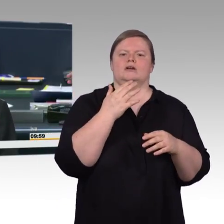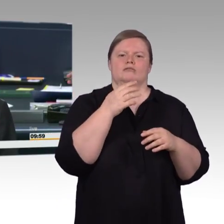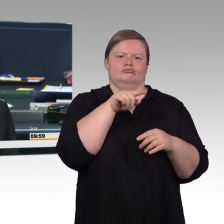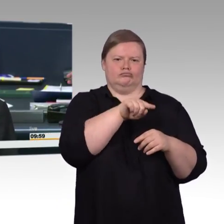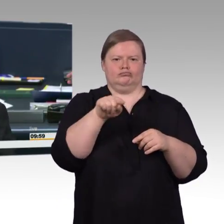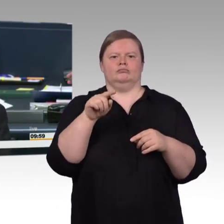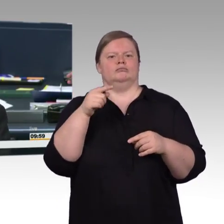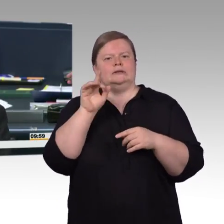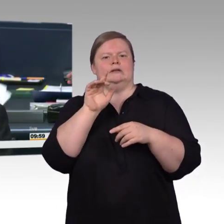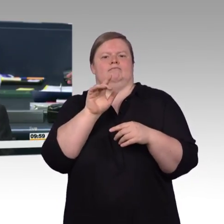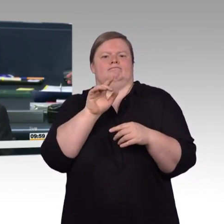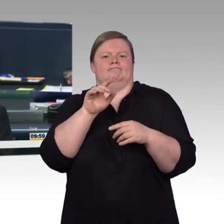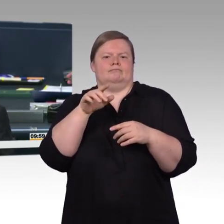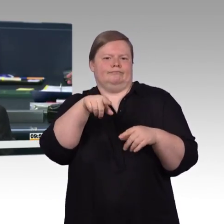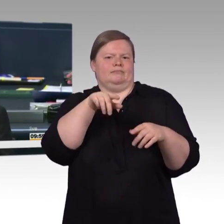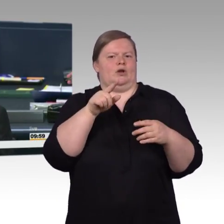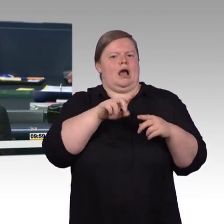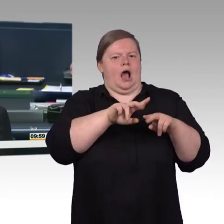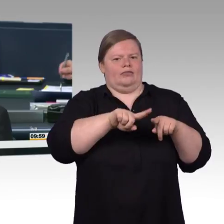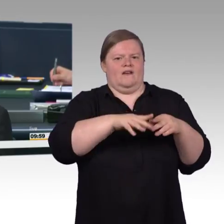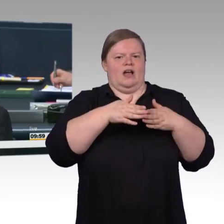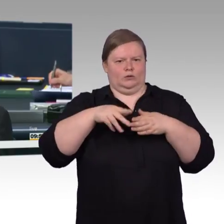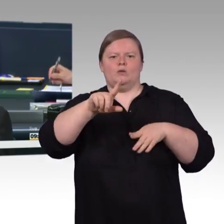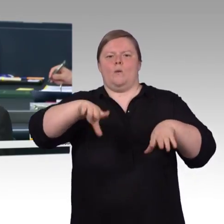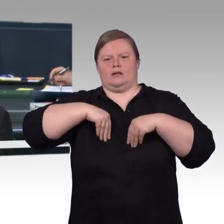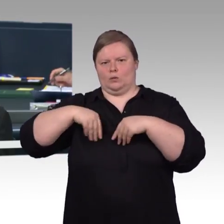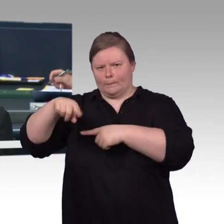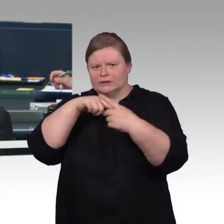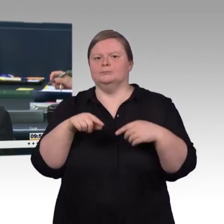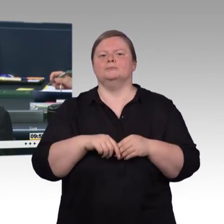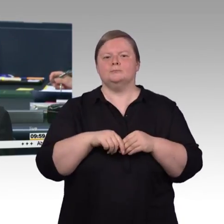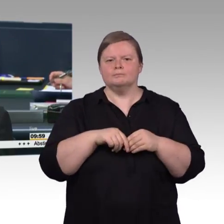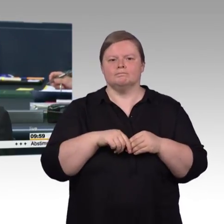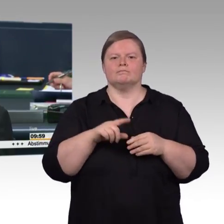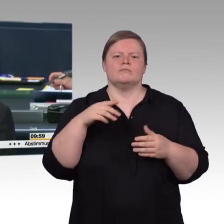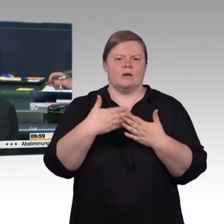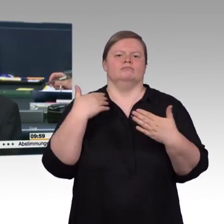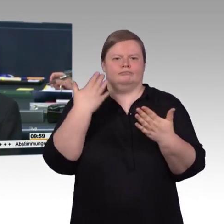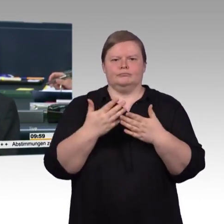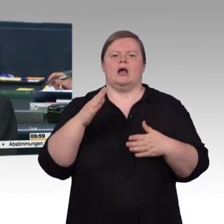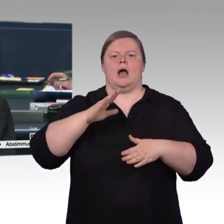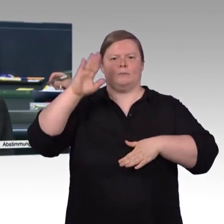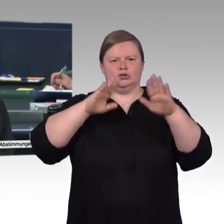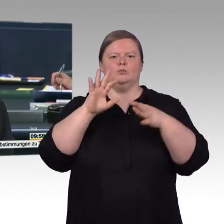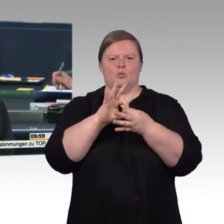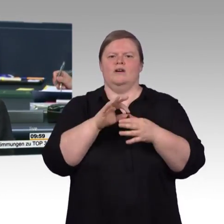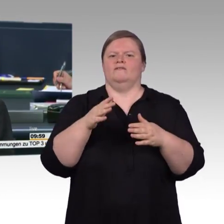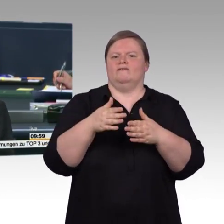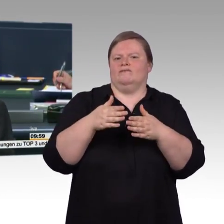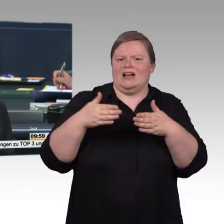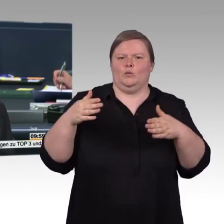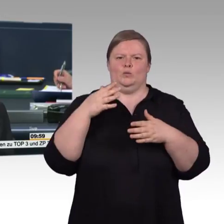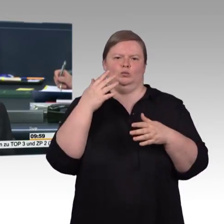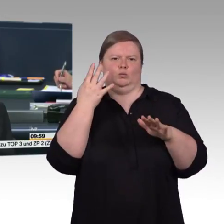unter Buchstabe C seiner Beschlussempfehlung auf Drucksache 2741 den Gesetzentwurf der Fraktion Bündnis 90 Die Grünen auf Drucksache